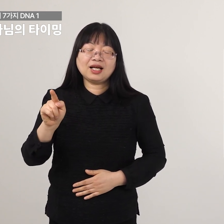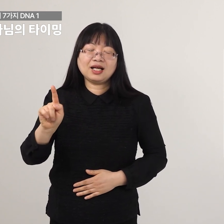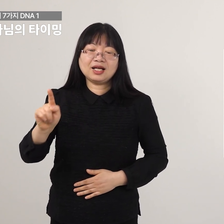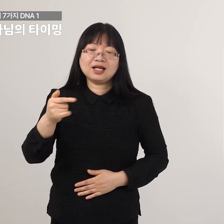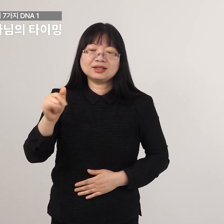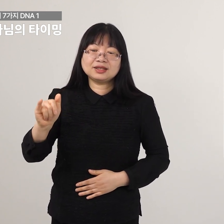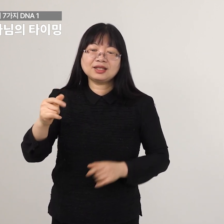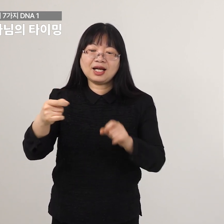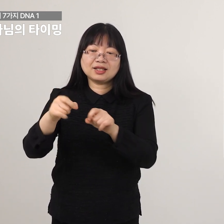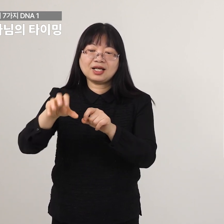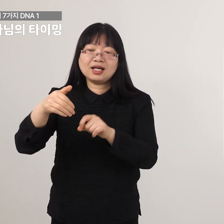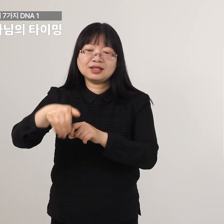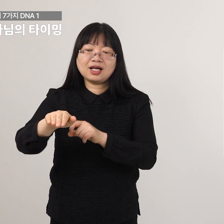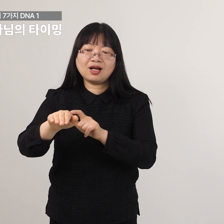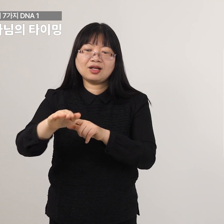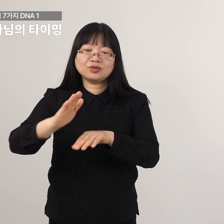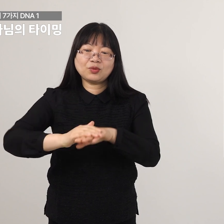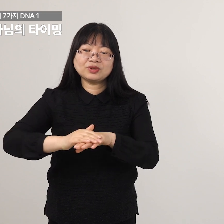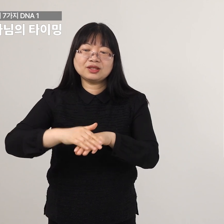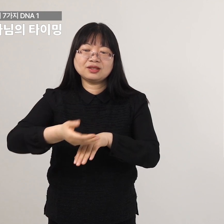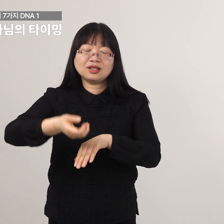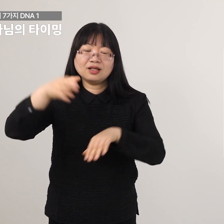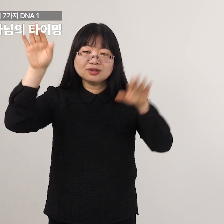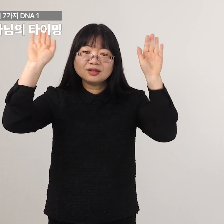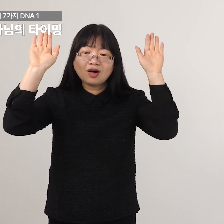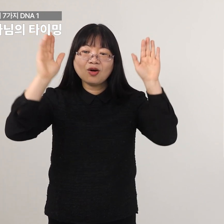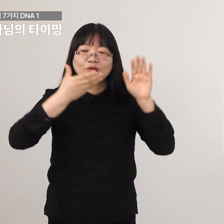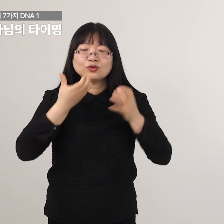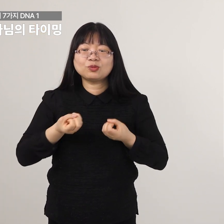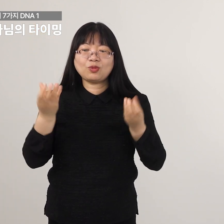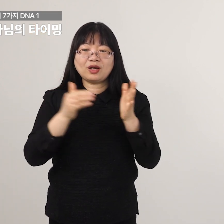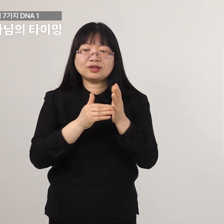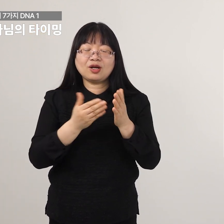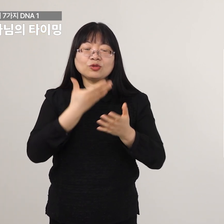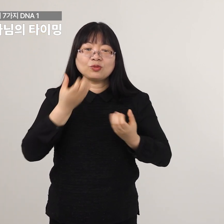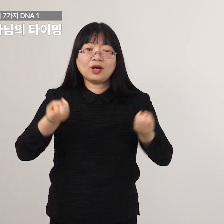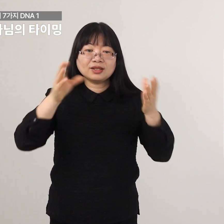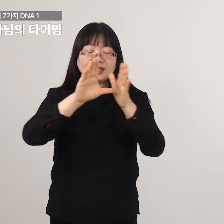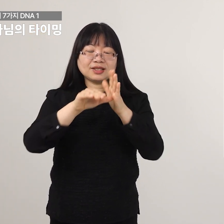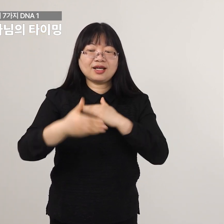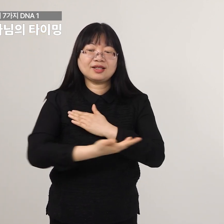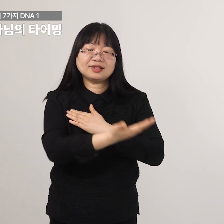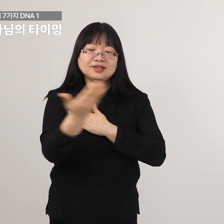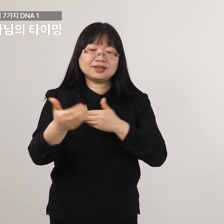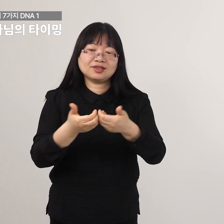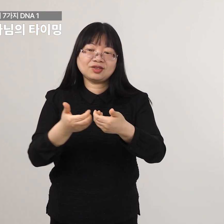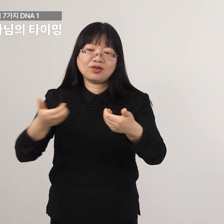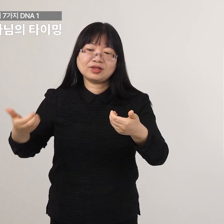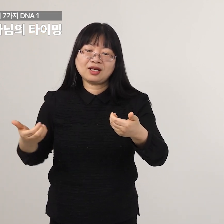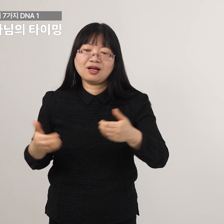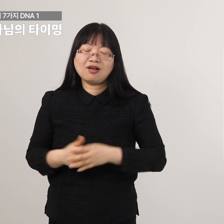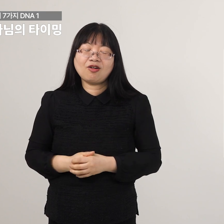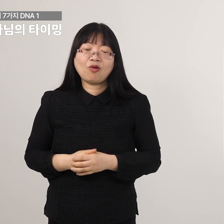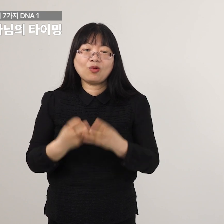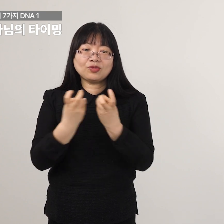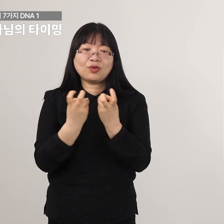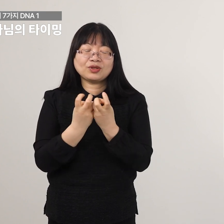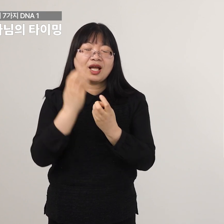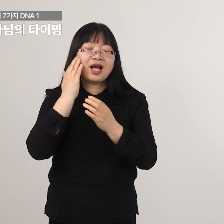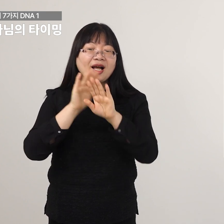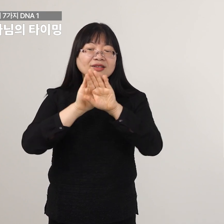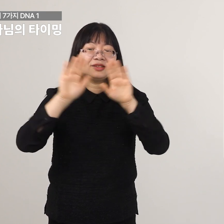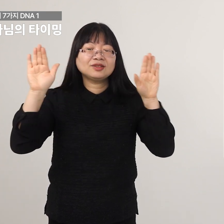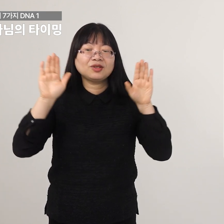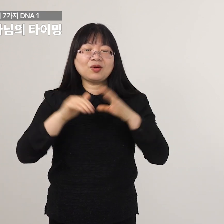나가사 손을 들어 그들에게 축복하시더니 축복하실 때 그들을 떠나 어떻게 해요?